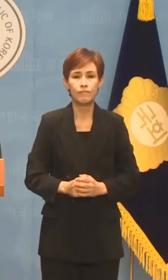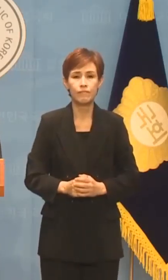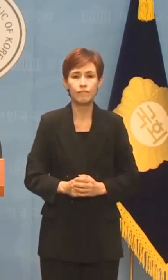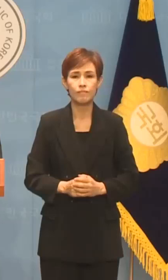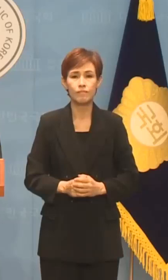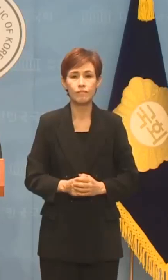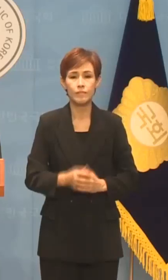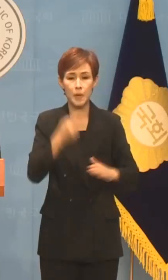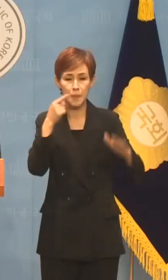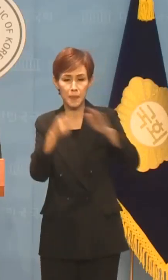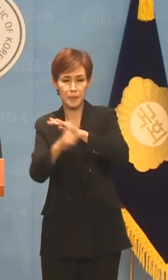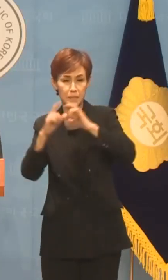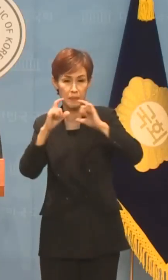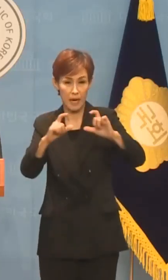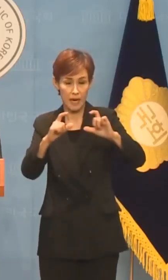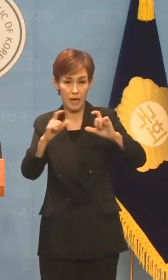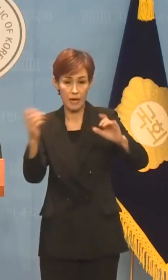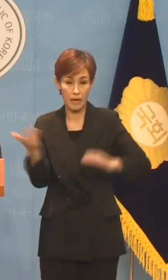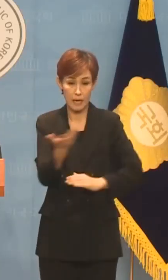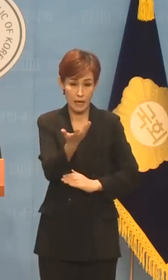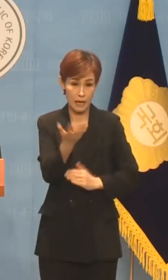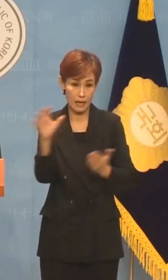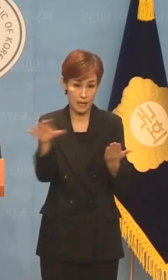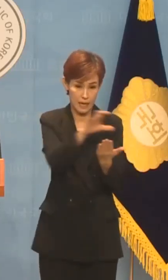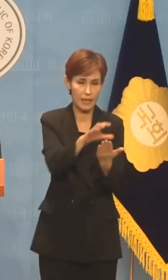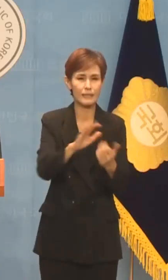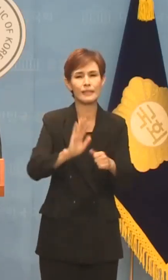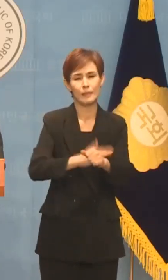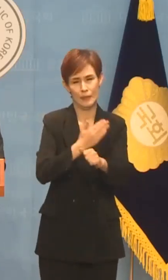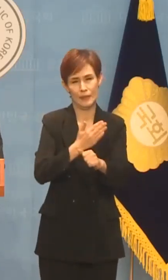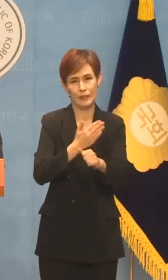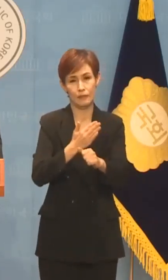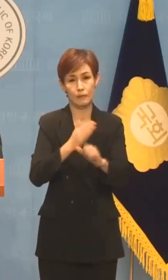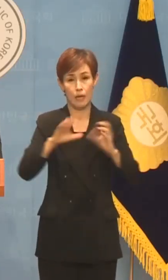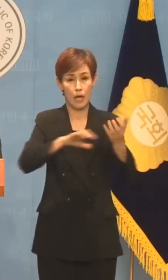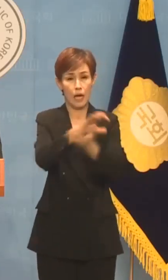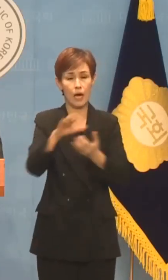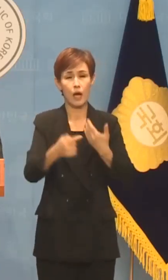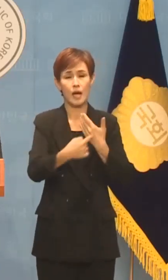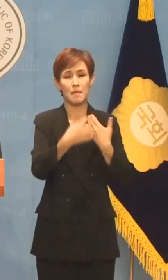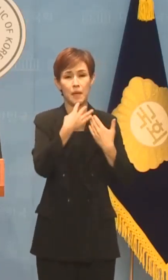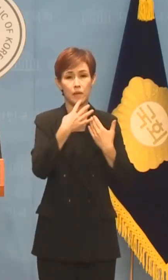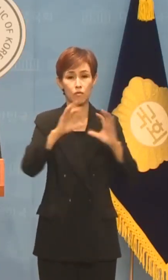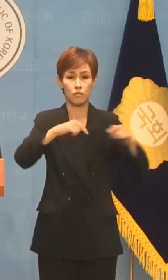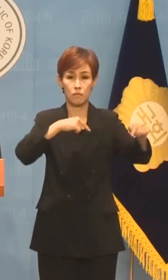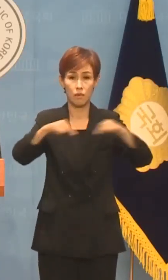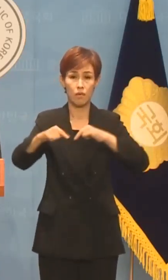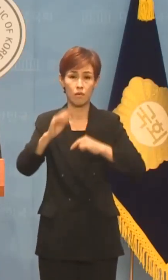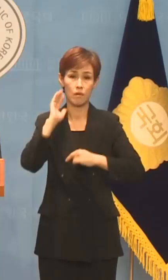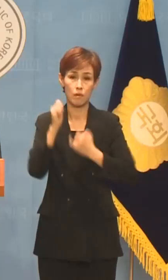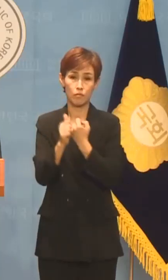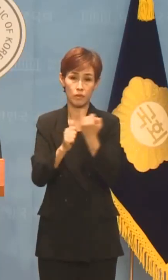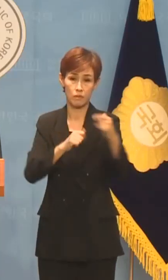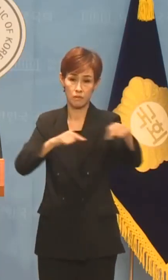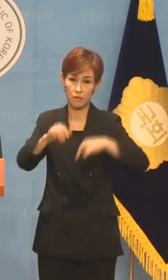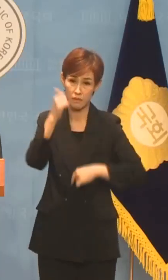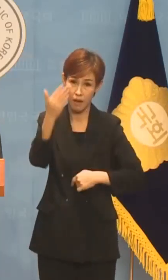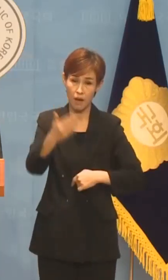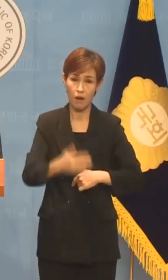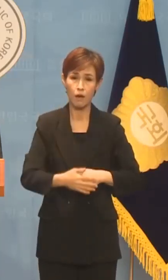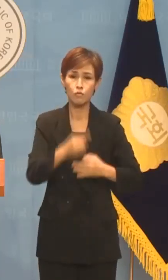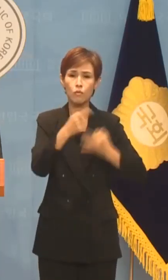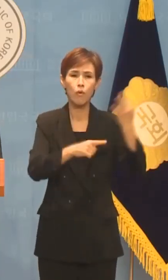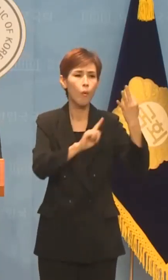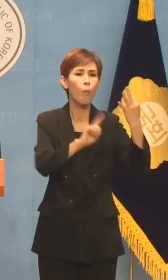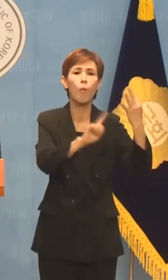포고령은 잘못 베꼈고 내란은 신용만 냈고 국정은 김건희가 통치했고 진짜 윤석열은